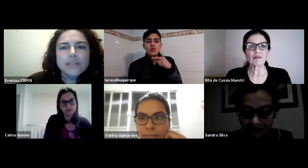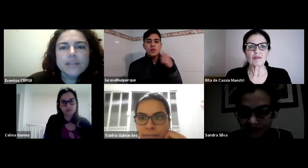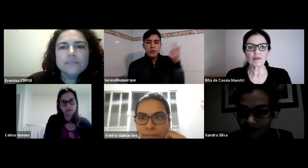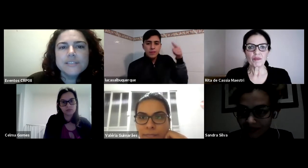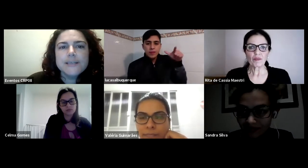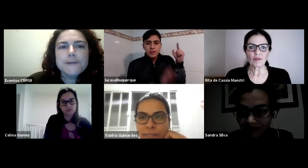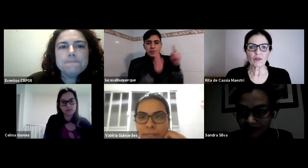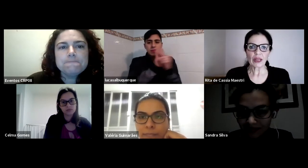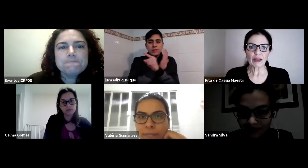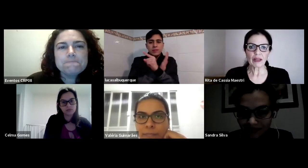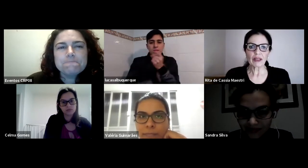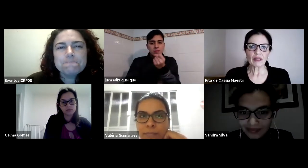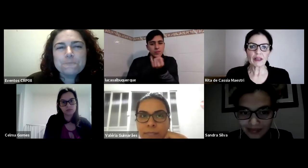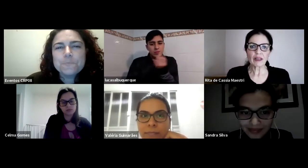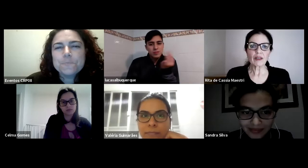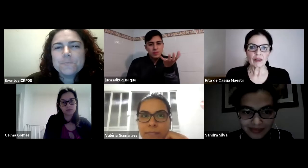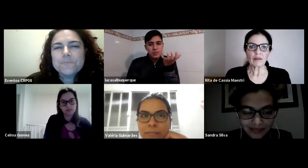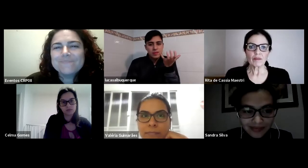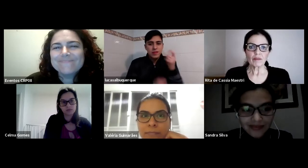que alguém queira fazer?